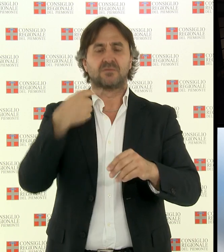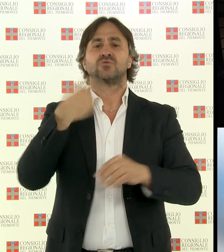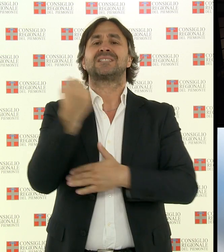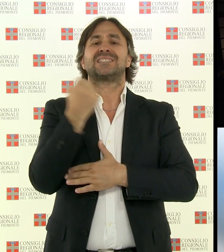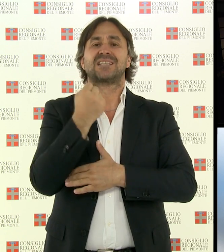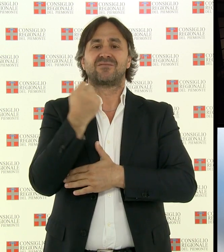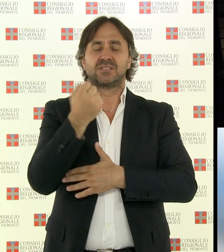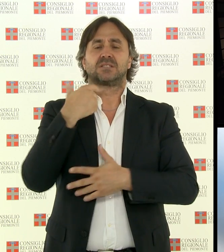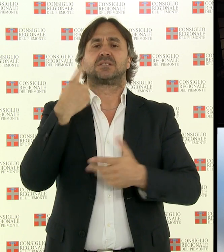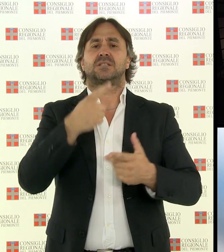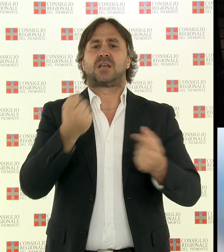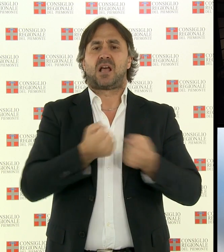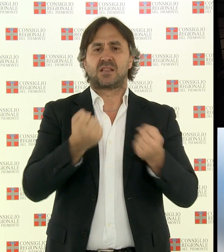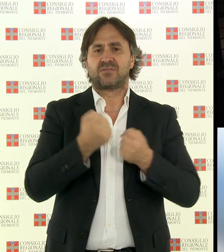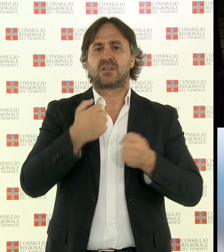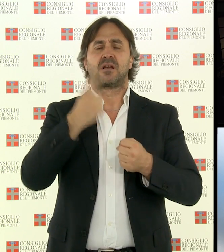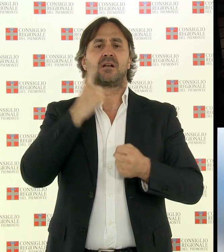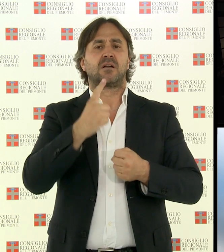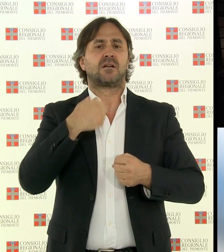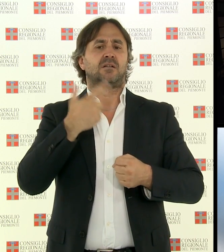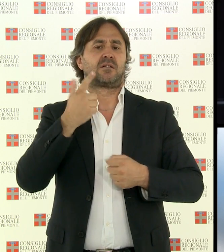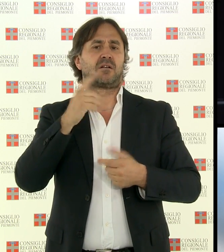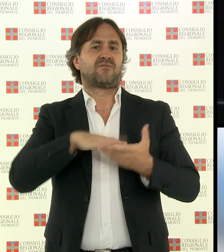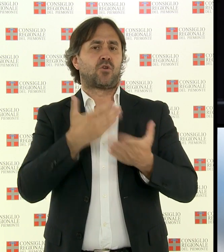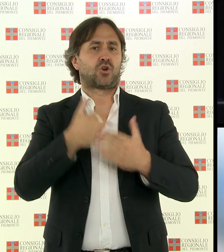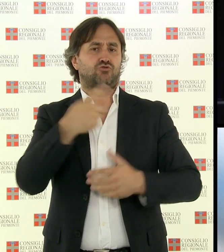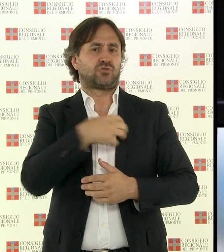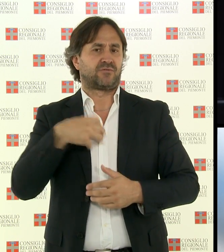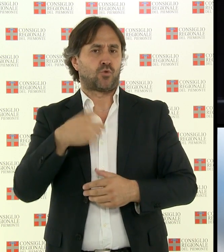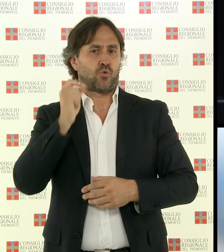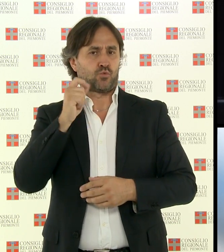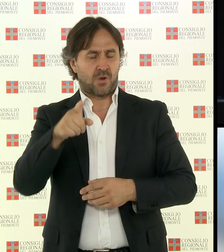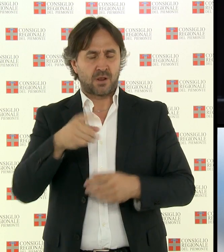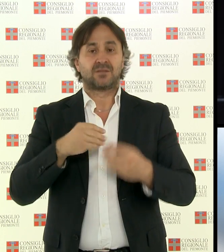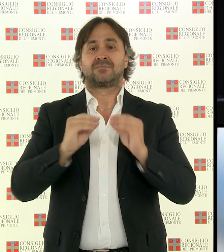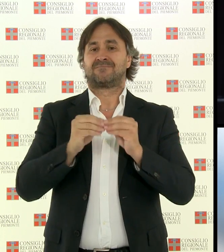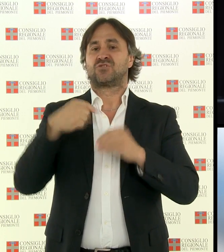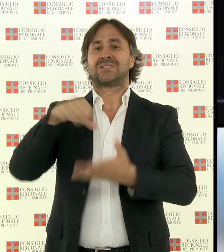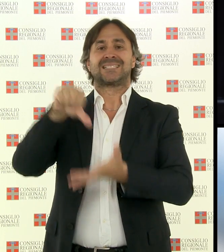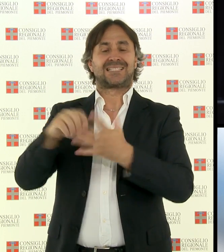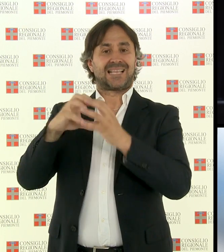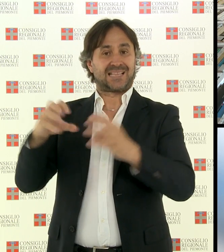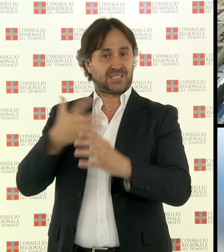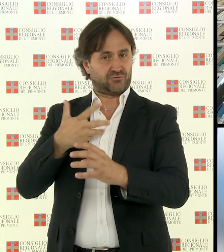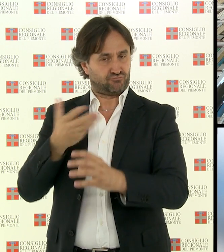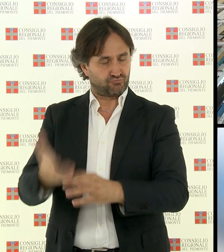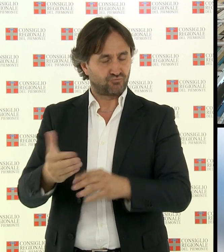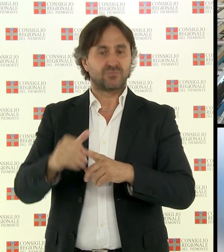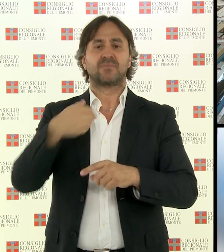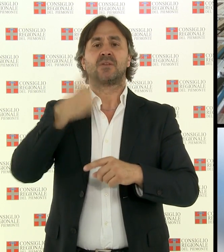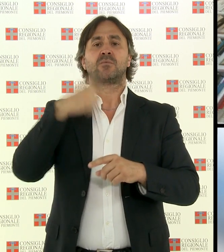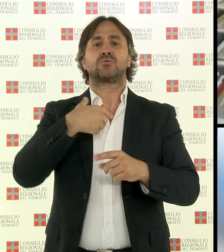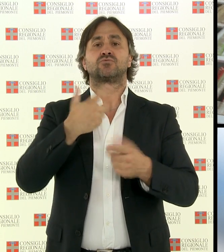e attività di rilevante valore scientifico e culturale da almeno 3 anni, disporre di una sede adeguata, possedere, conservare